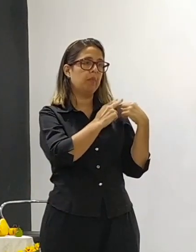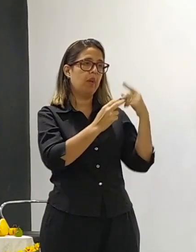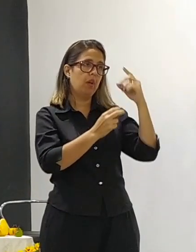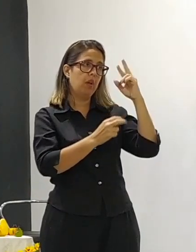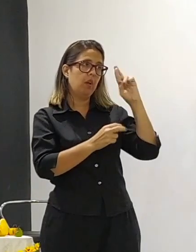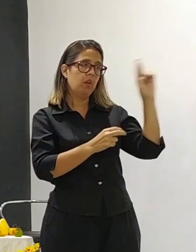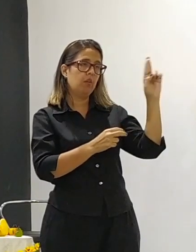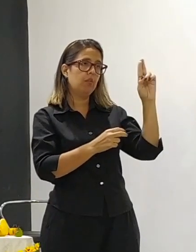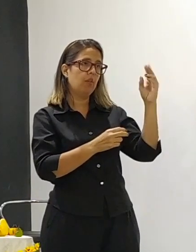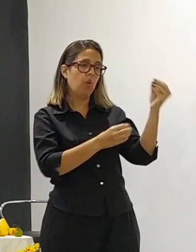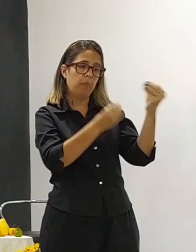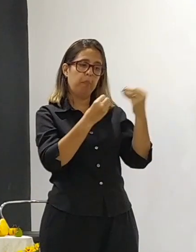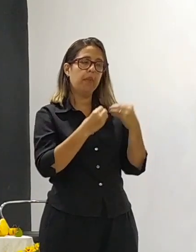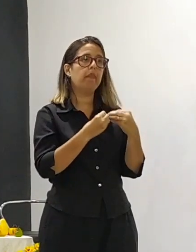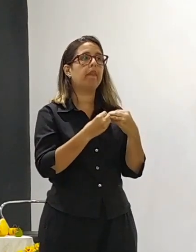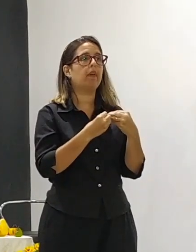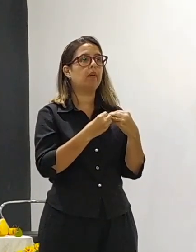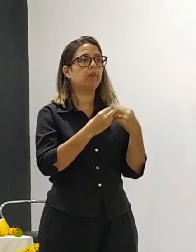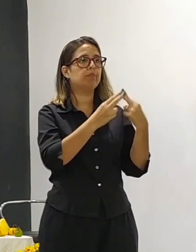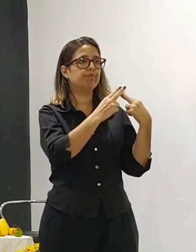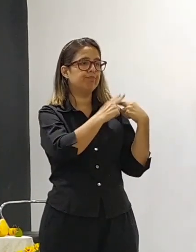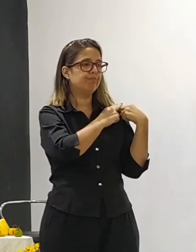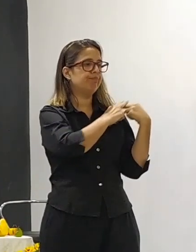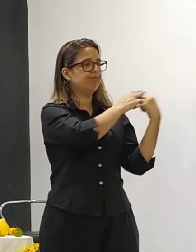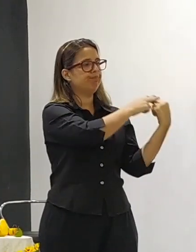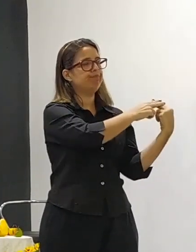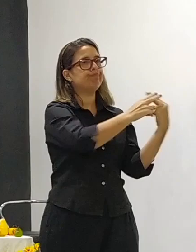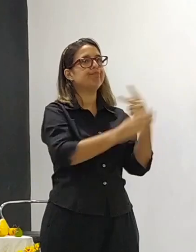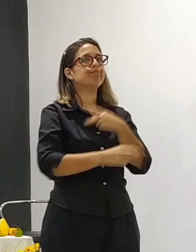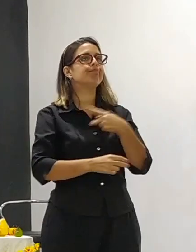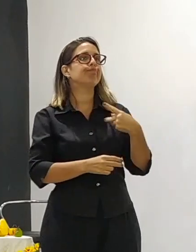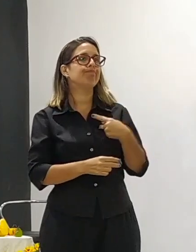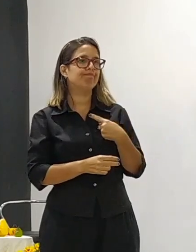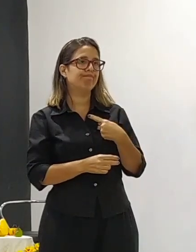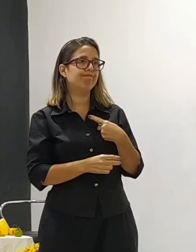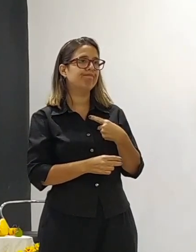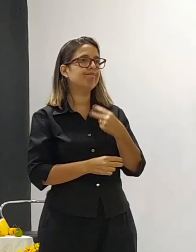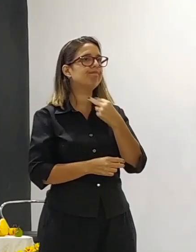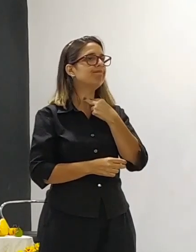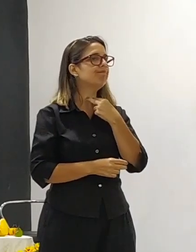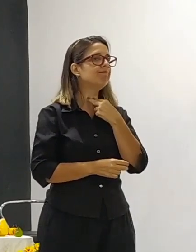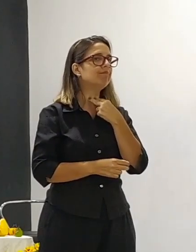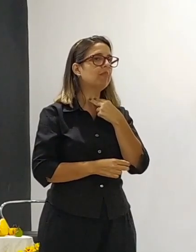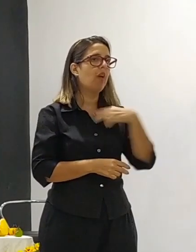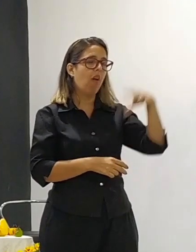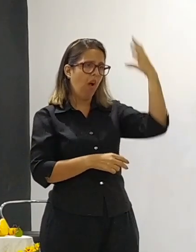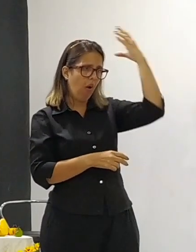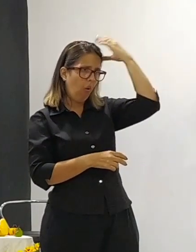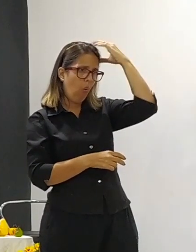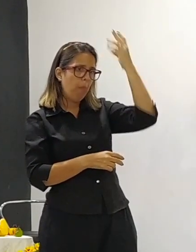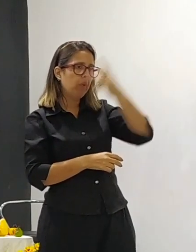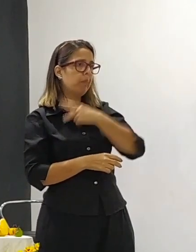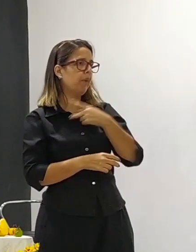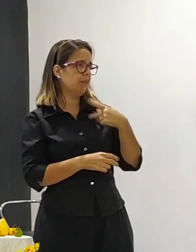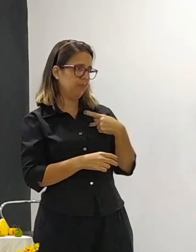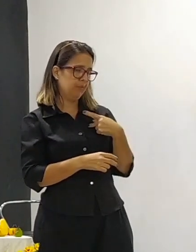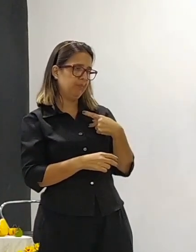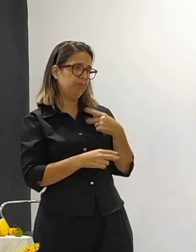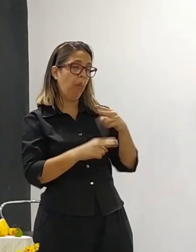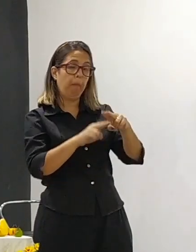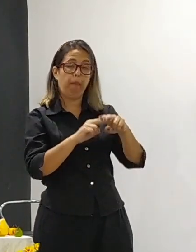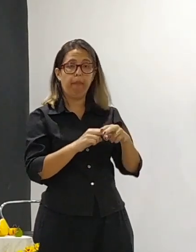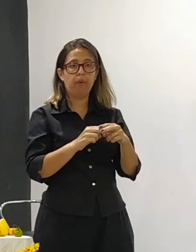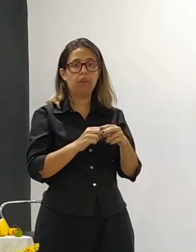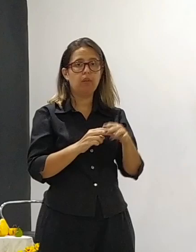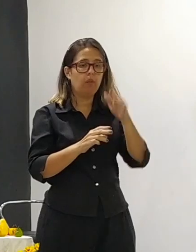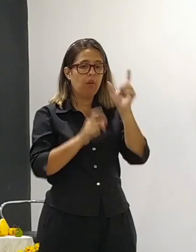Jesus colocou nas minhas mãos para o pastor, para que depois eu possa dizer: a culpa é do pastor, ele que não cuidou dele. Por isso que as pessoas saem da